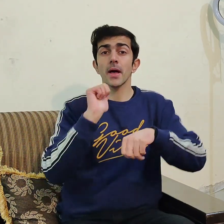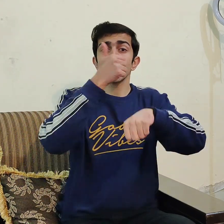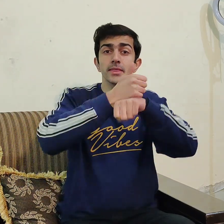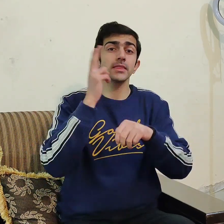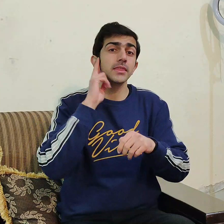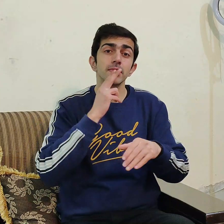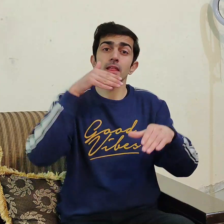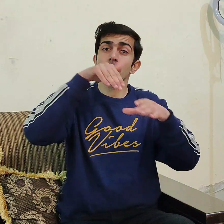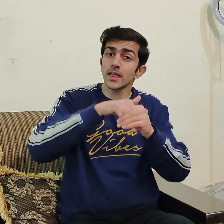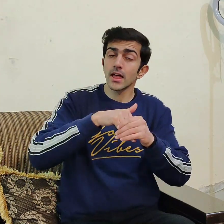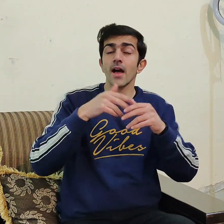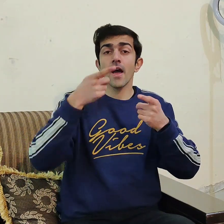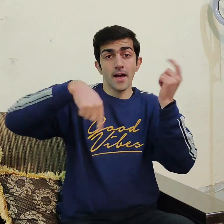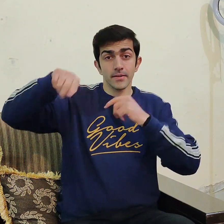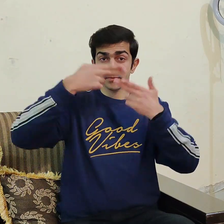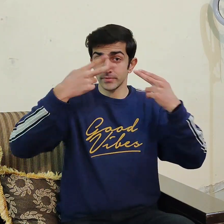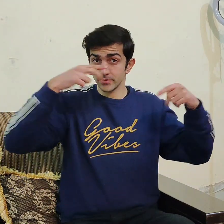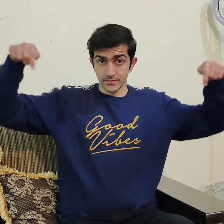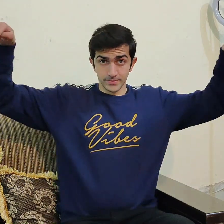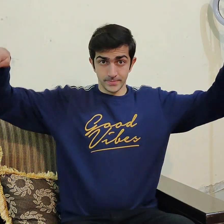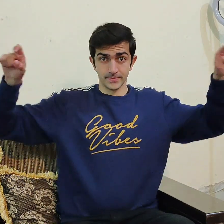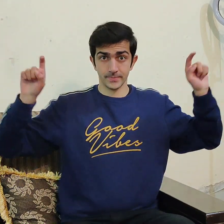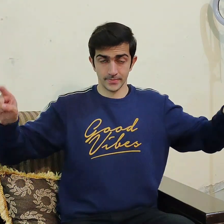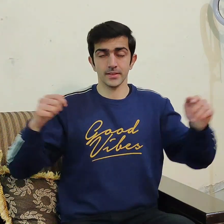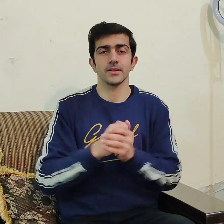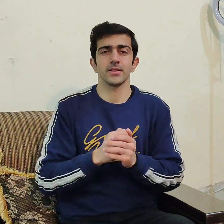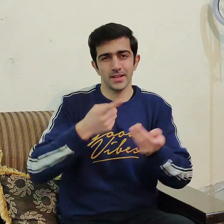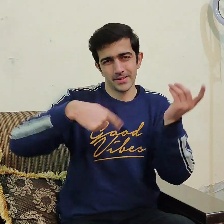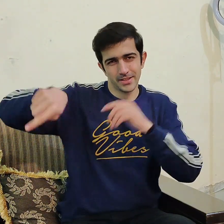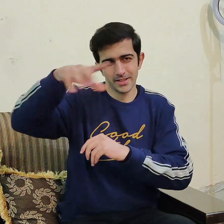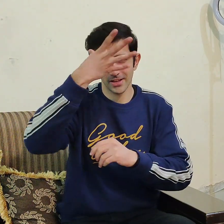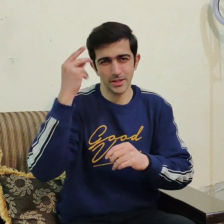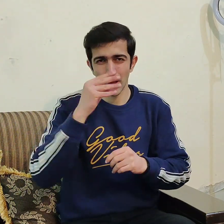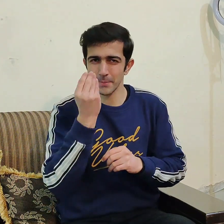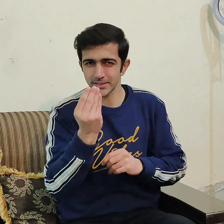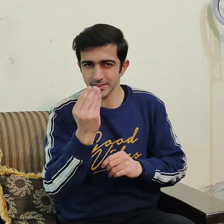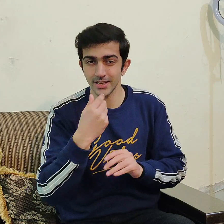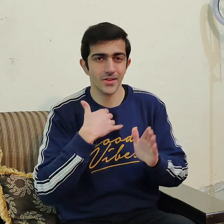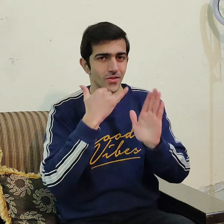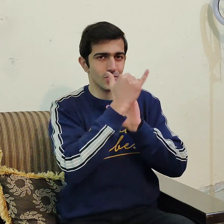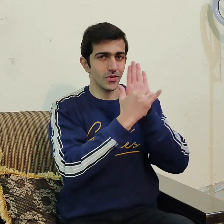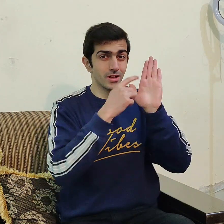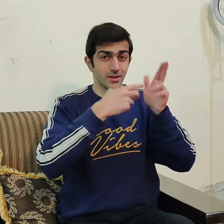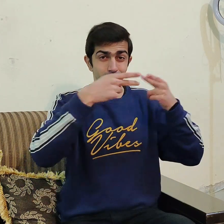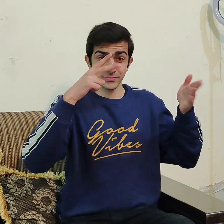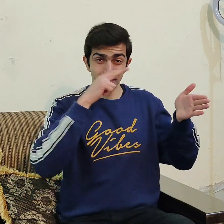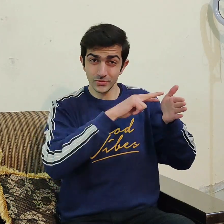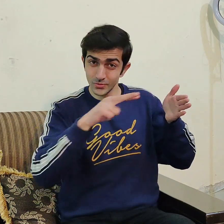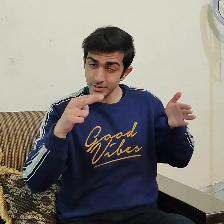इश्यूज पे बात की, स्किल से रिलेटेड बात की, तो आप यहाँ पे नीचे क्लिक करके देख सकते हैं। और मेरा चैनल लाइक कमेंट